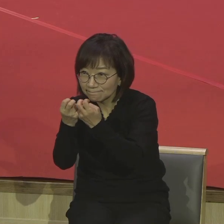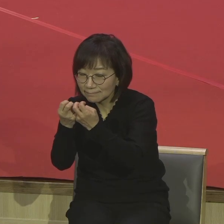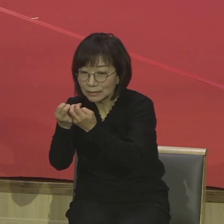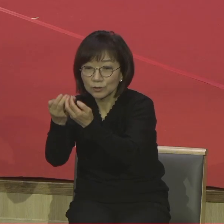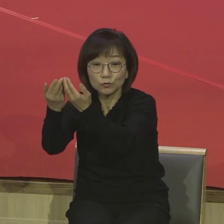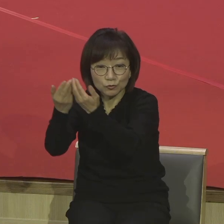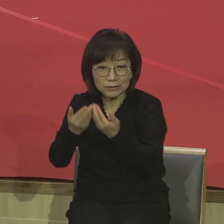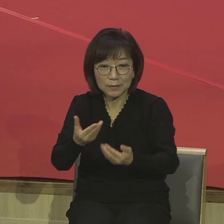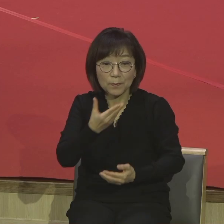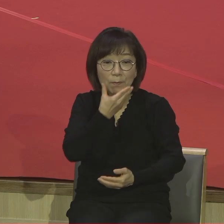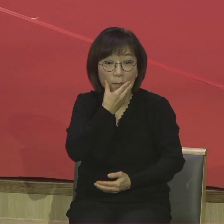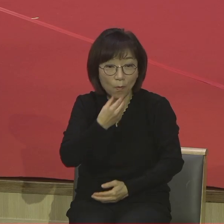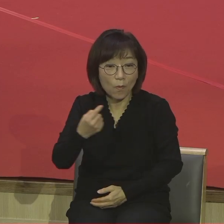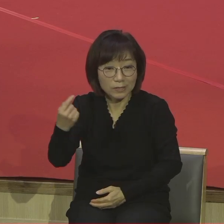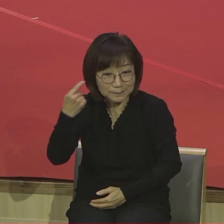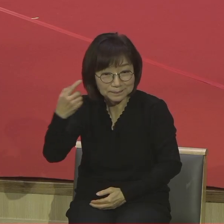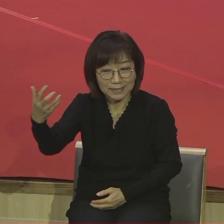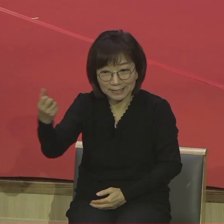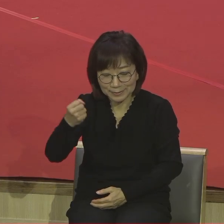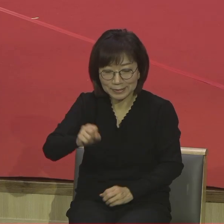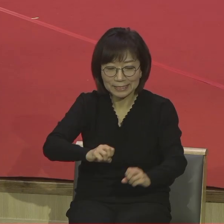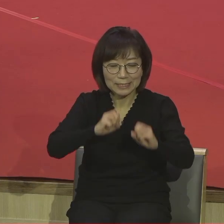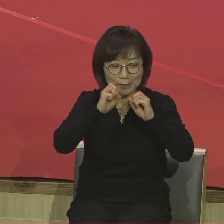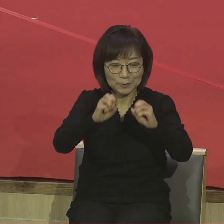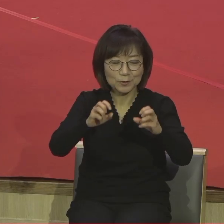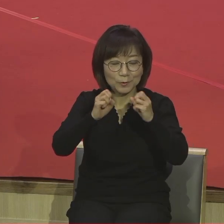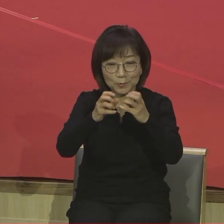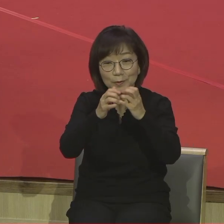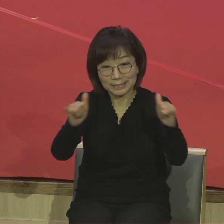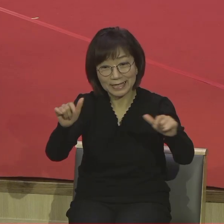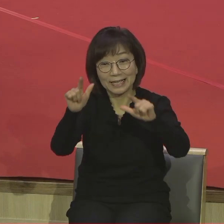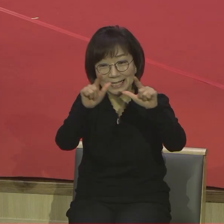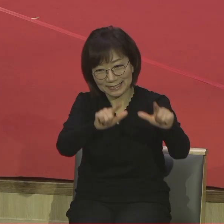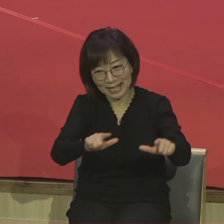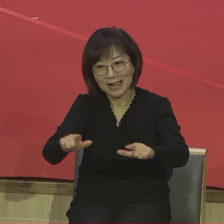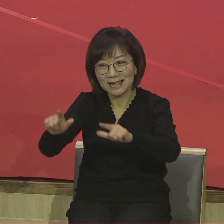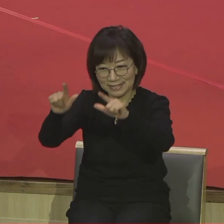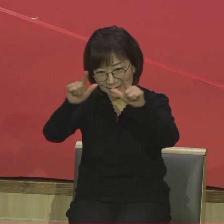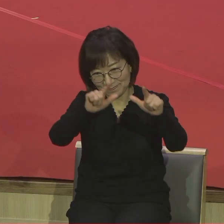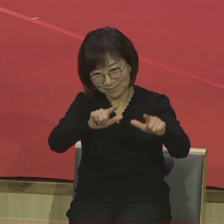증거하는 복음의 전도자의 삶이 바로 우리의 삶의 본질이라.